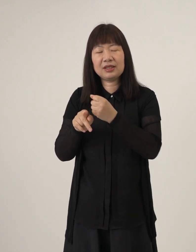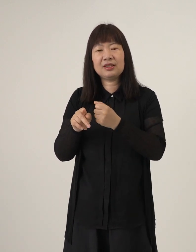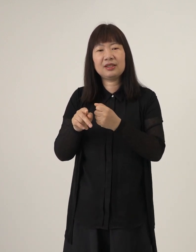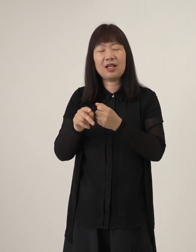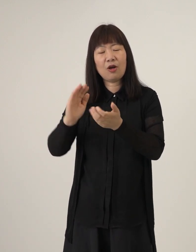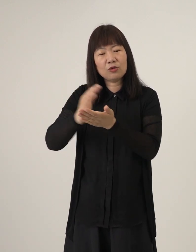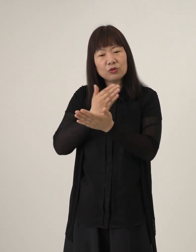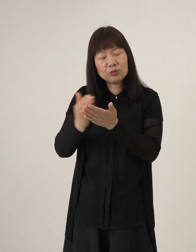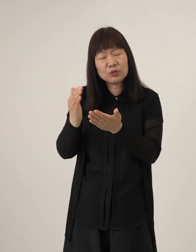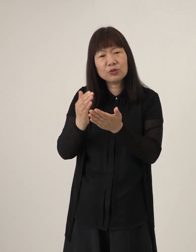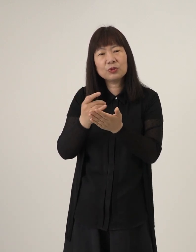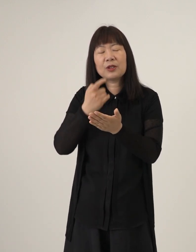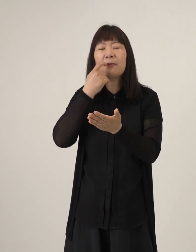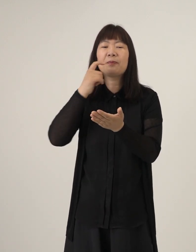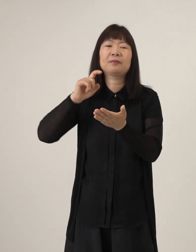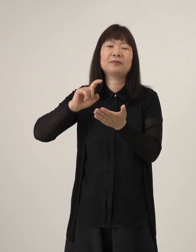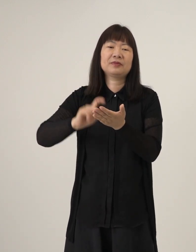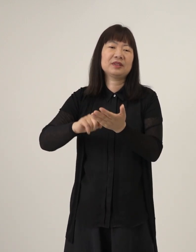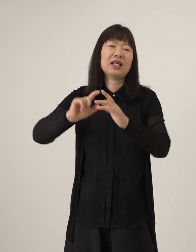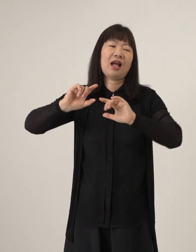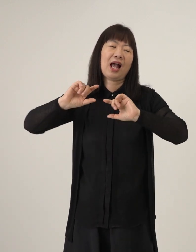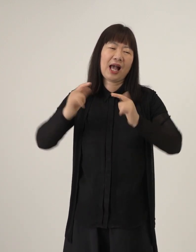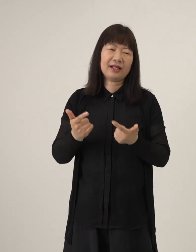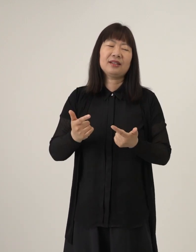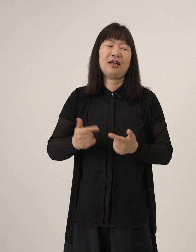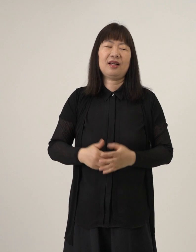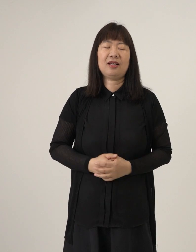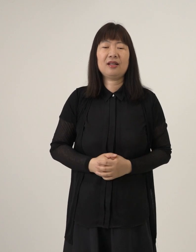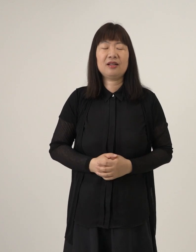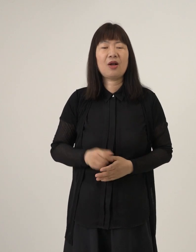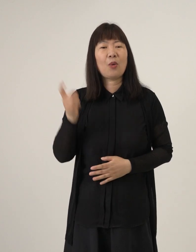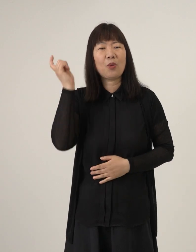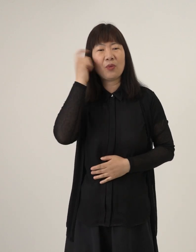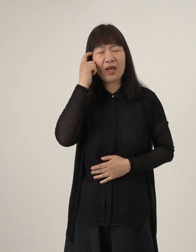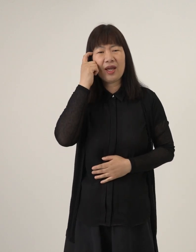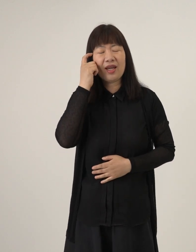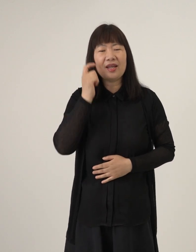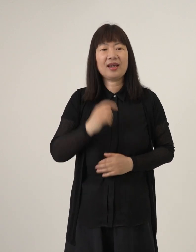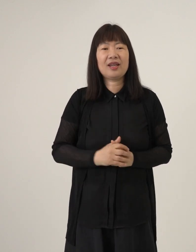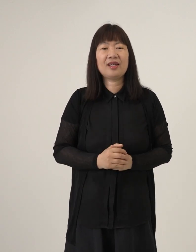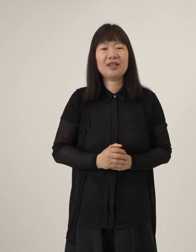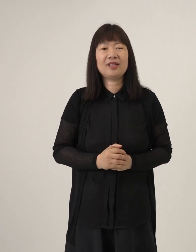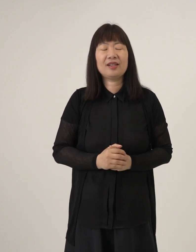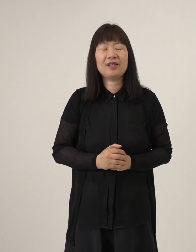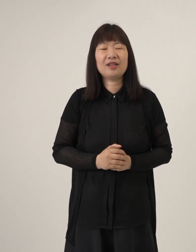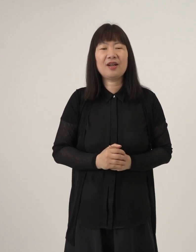뜻을 구분하기가 썩 쉽지가 않아요. 왜? 이게 섞여 있기 때문에.